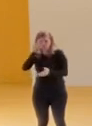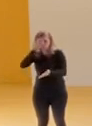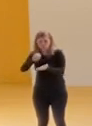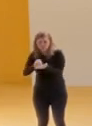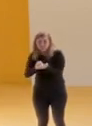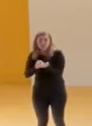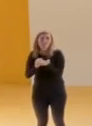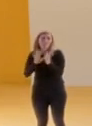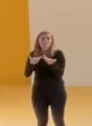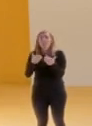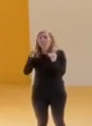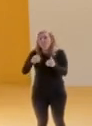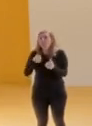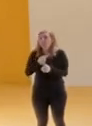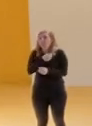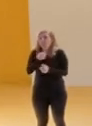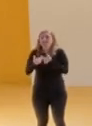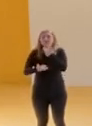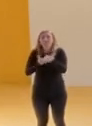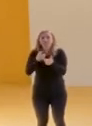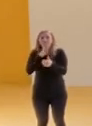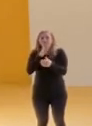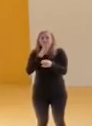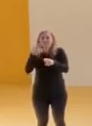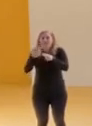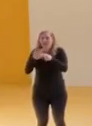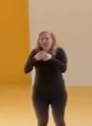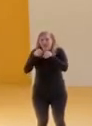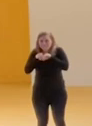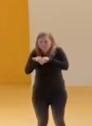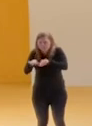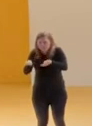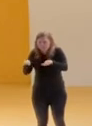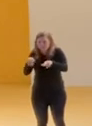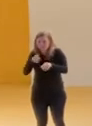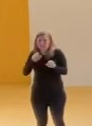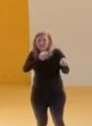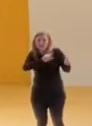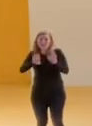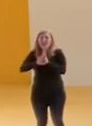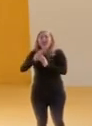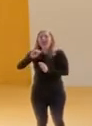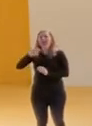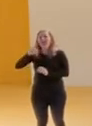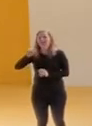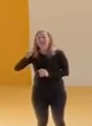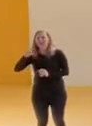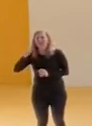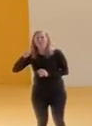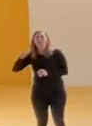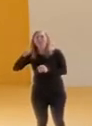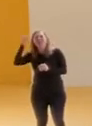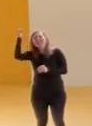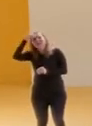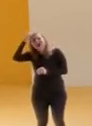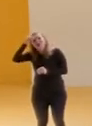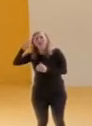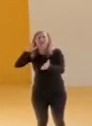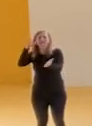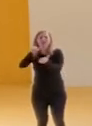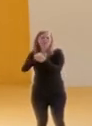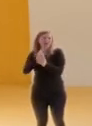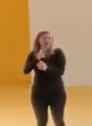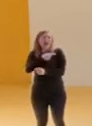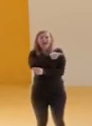to może byśmy zrobili coś takiego jak epidemiologie hiperinflacji ideologia to jest taka nauka z którą Prawie